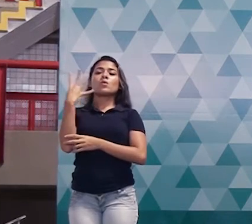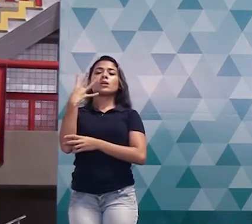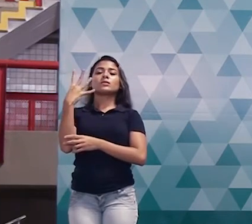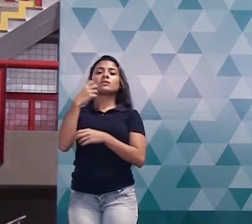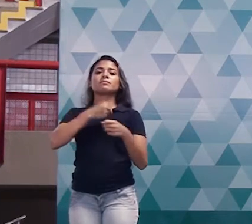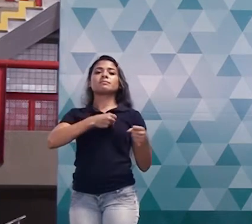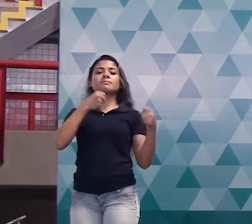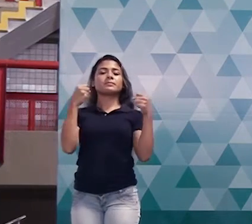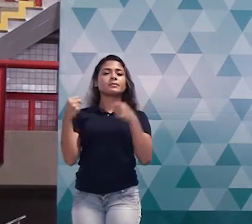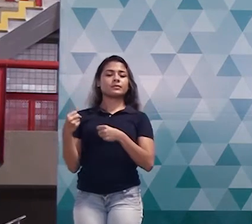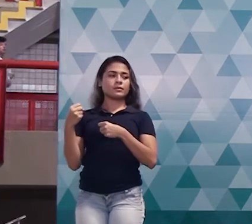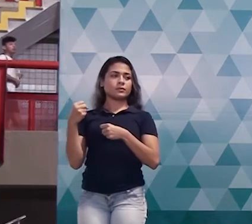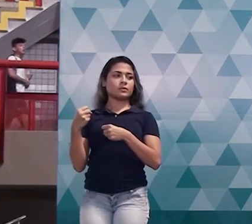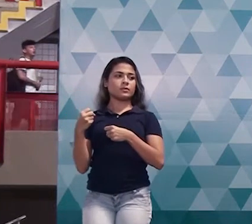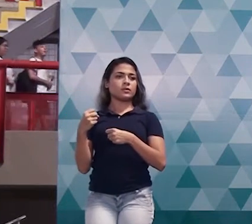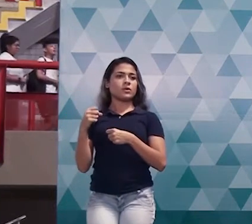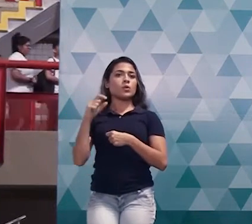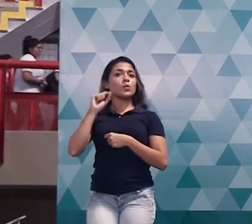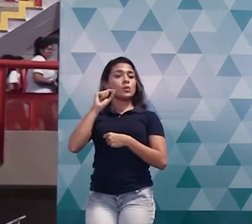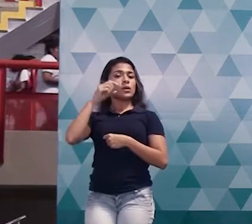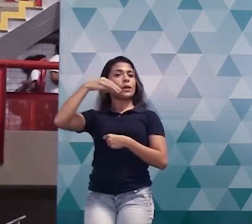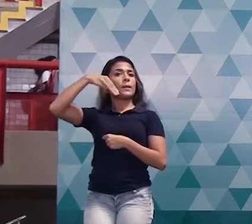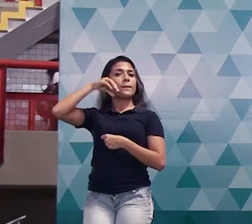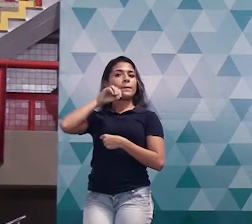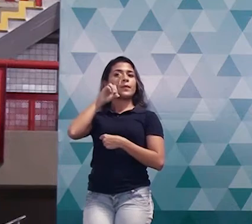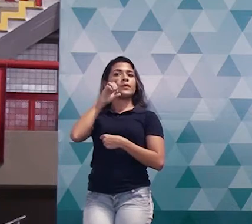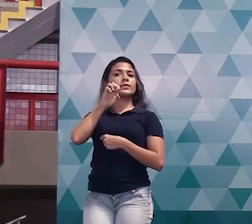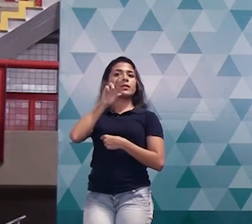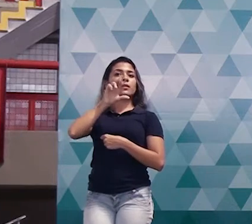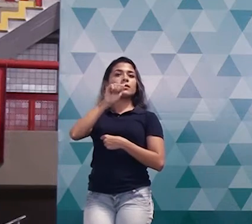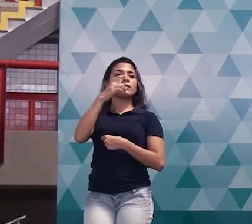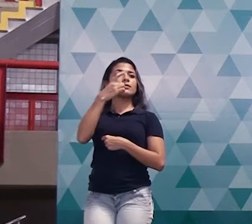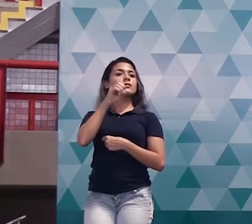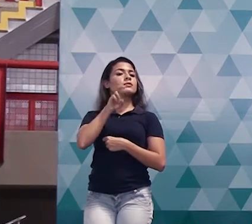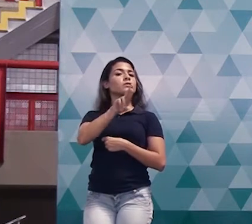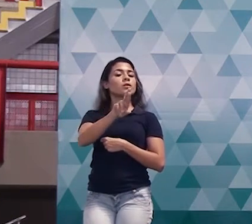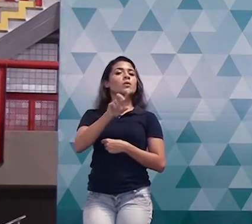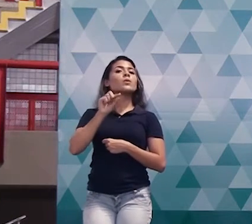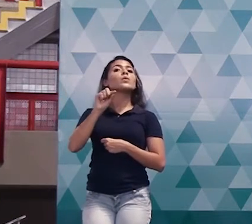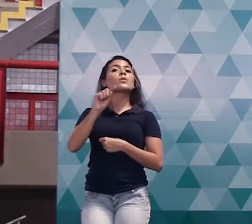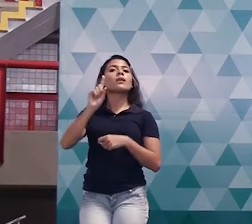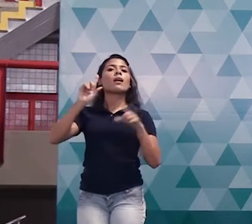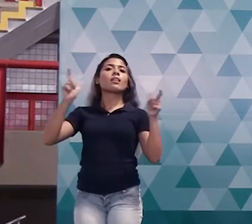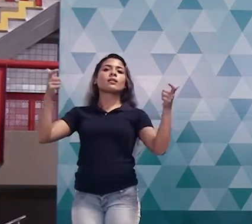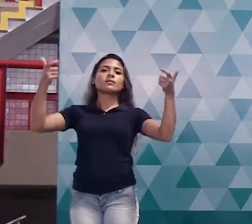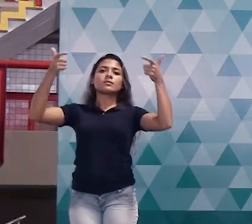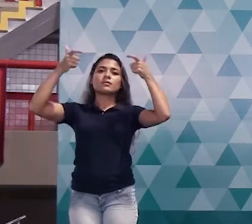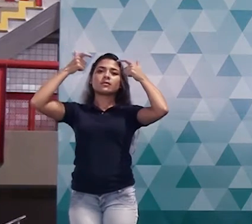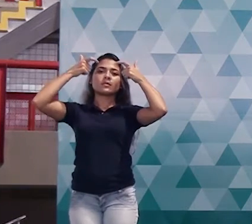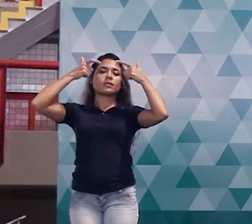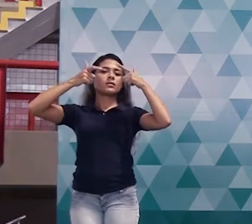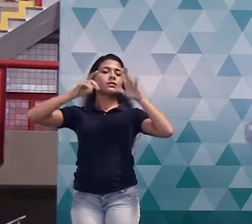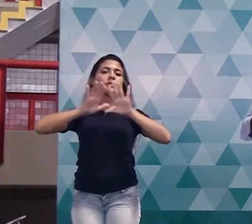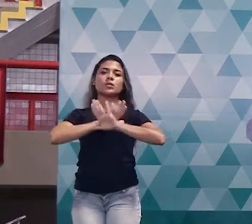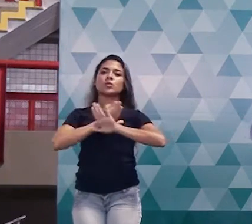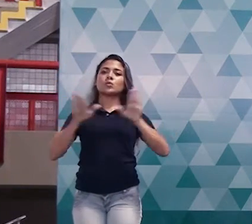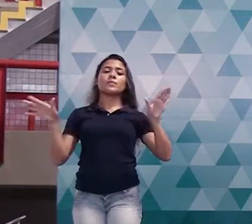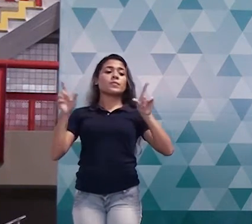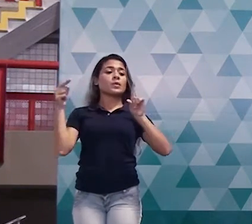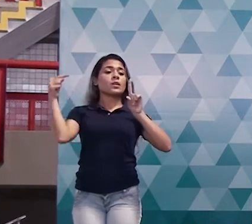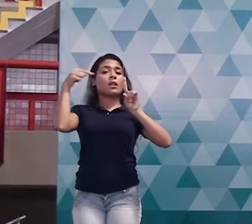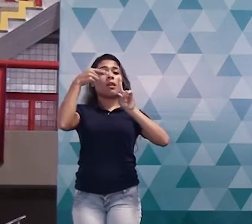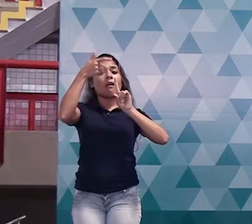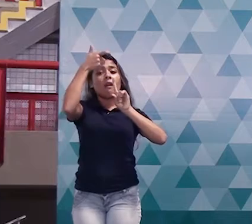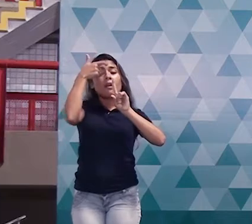superpoder, que é o poder moderador. O poder moderador exclusivo do rei, do imperador. E dessa forma